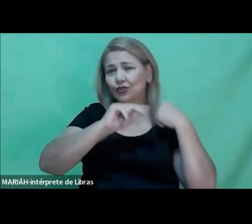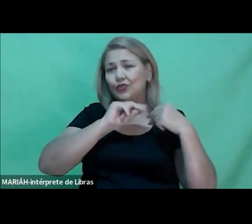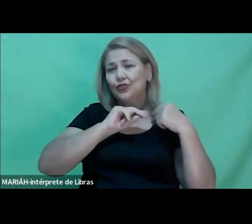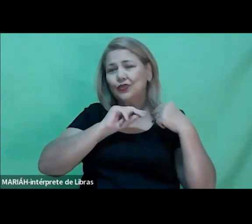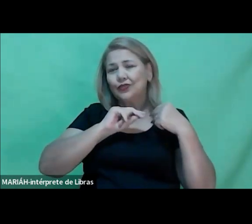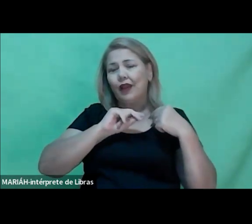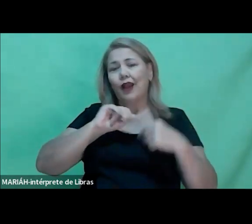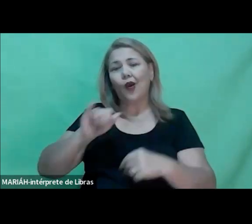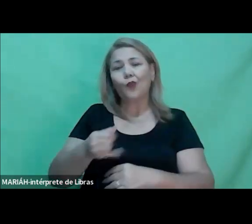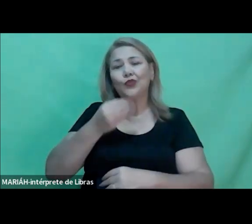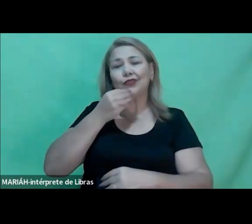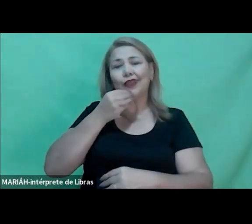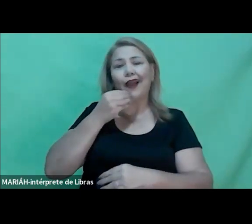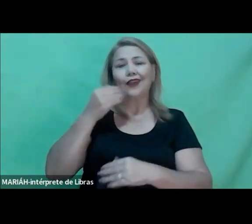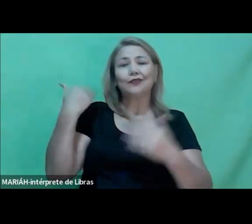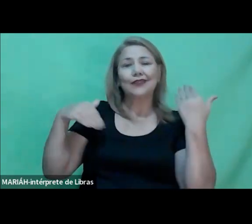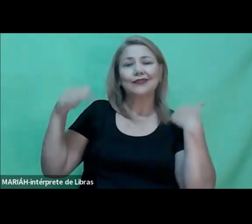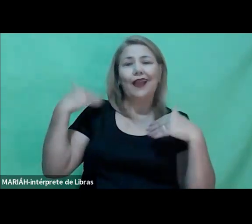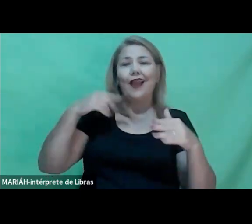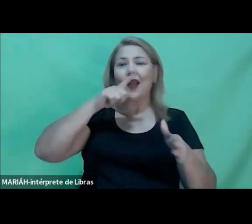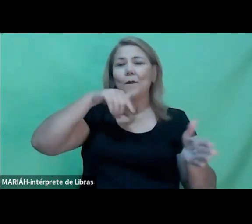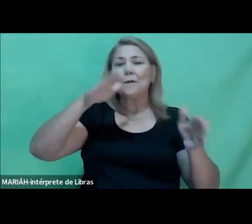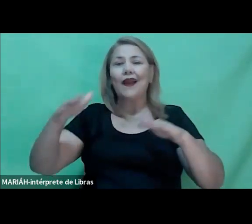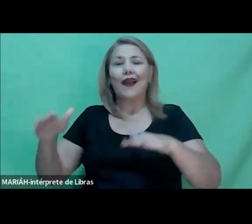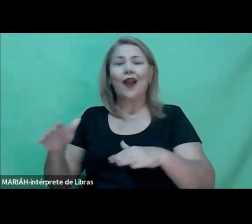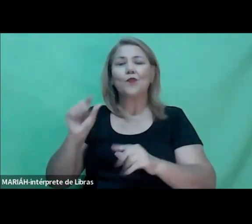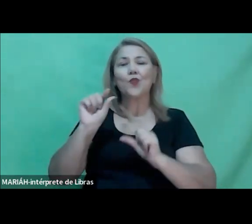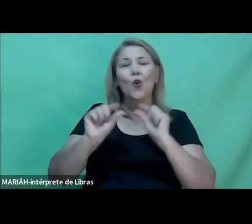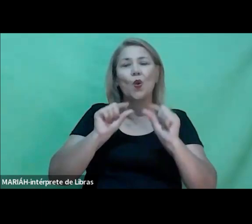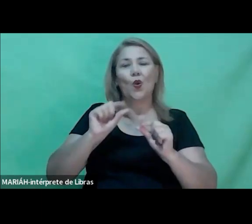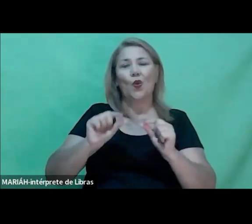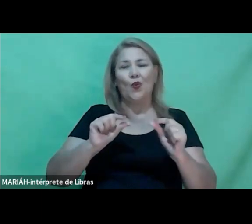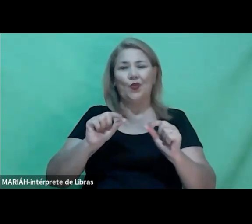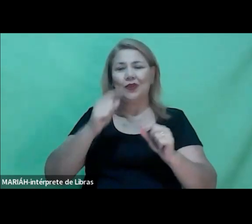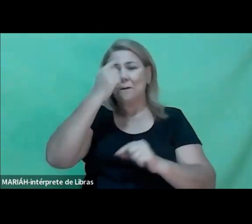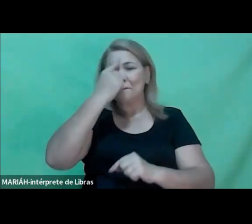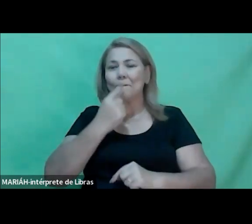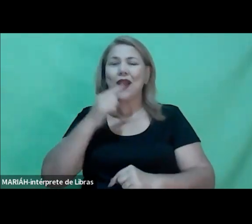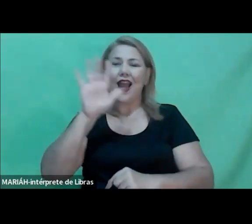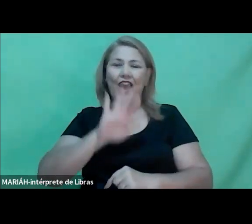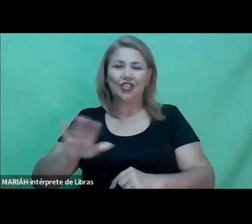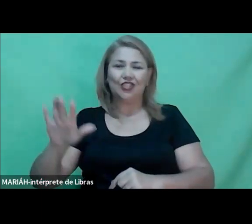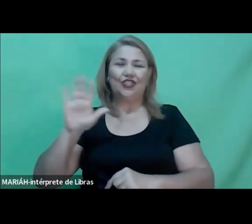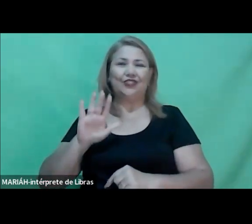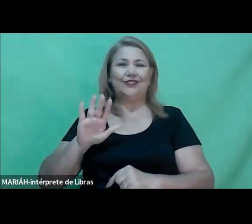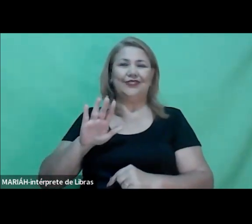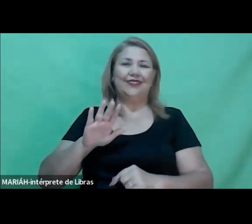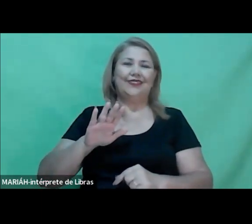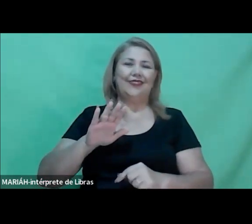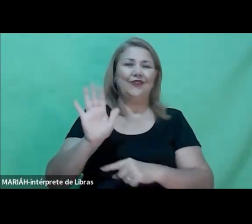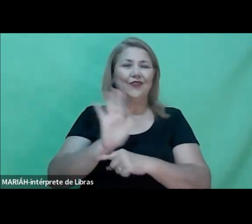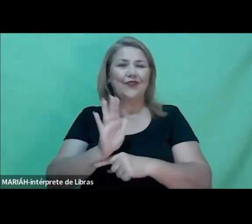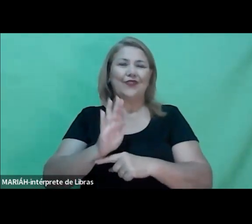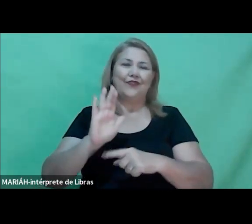oportunidades de ver el mar en imágenes que por lo general una persona que llega a la adolescencia ha visto en alguna